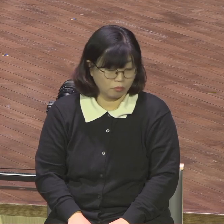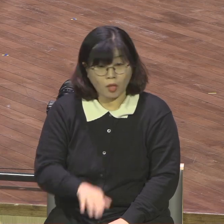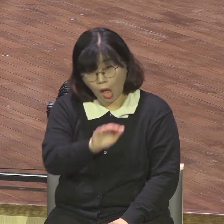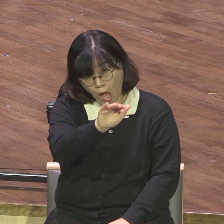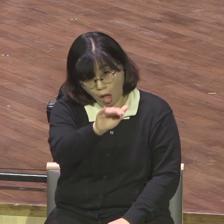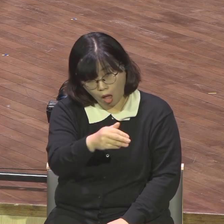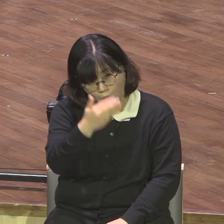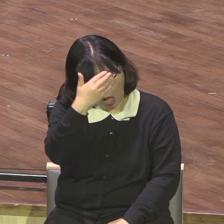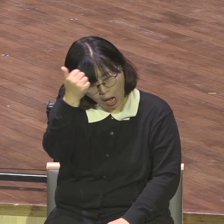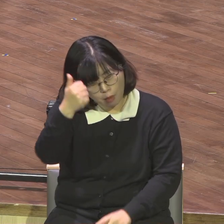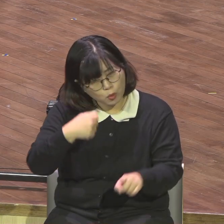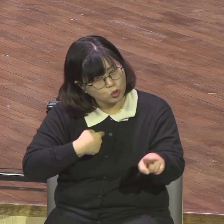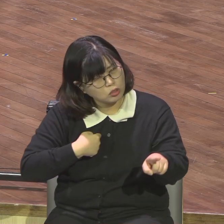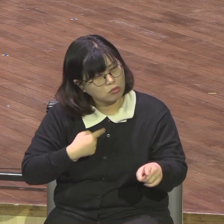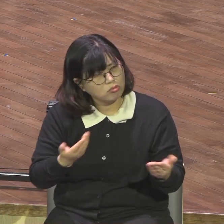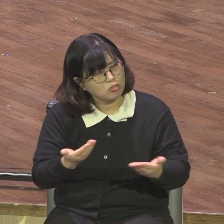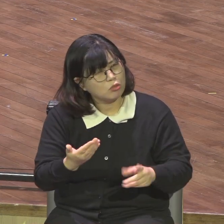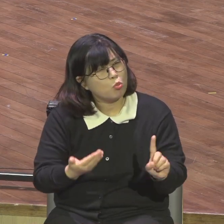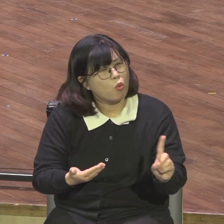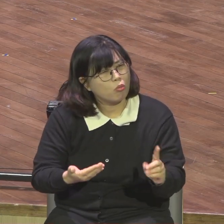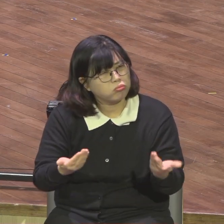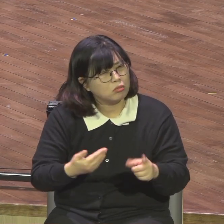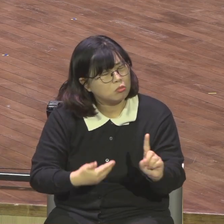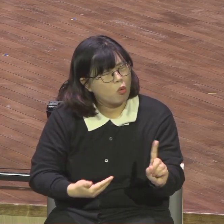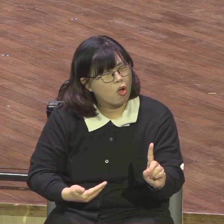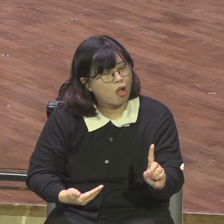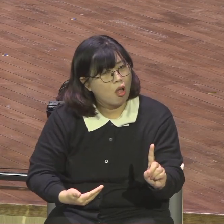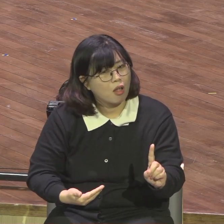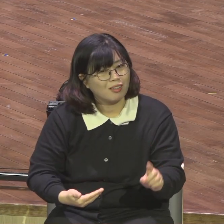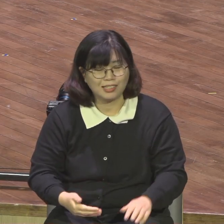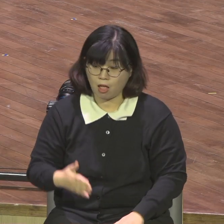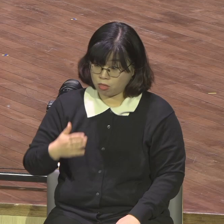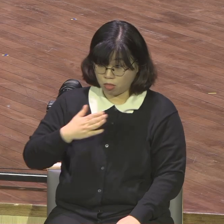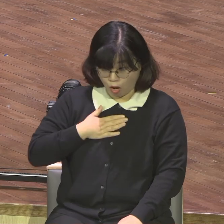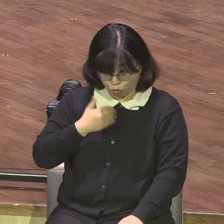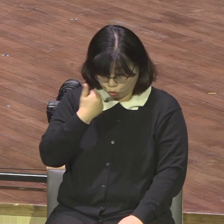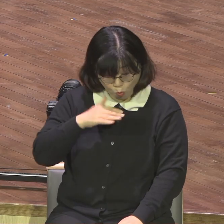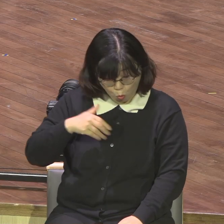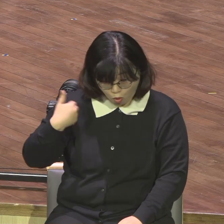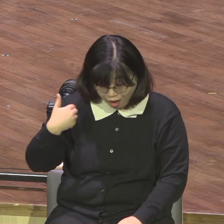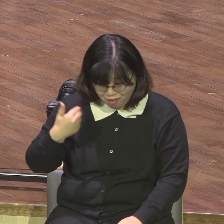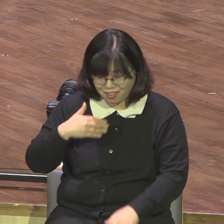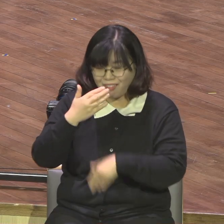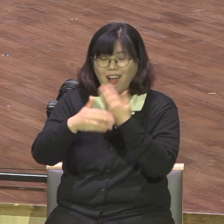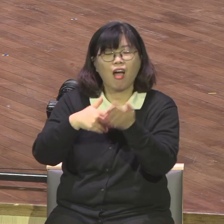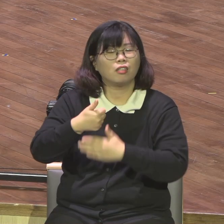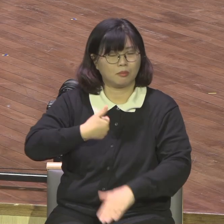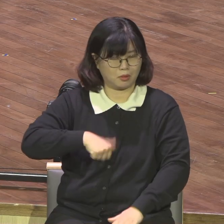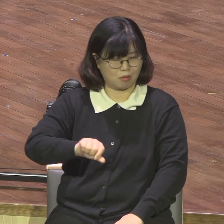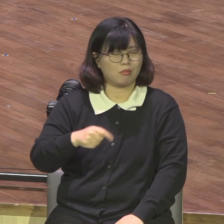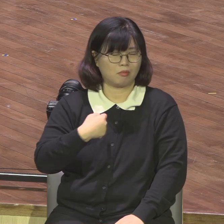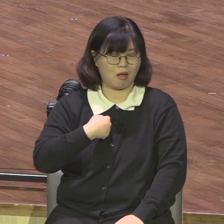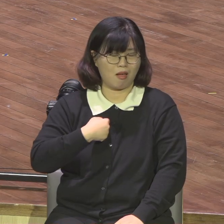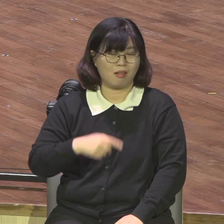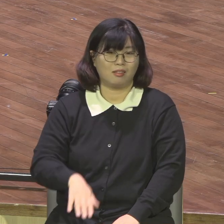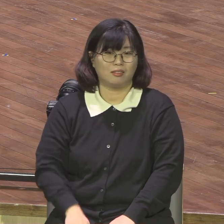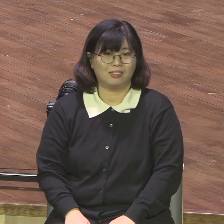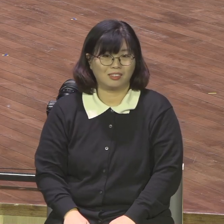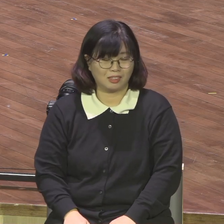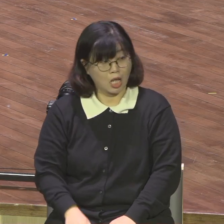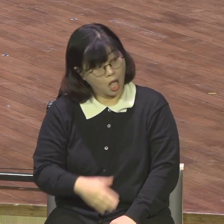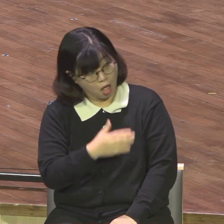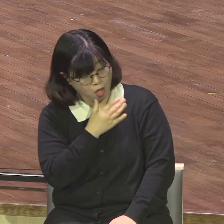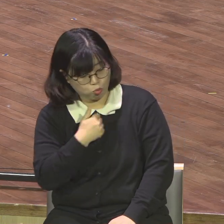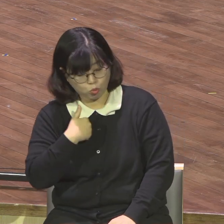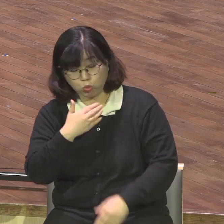그런데 할아버지는 뭐 하시는 분이세요? 나? 하나님 자녀. 하나님 자녀요? 나도